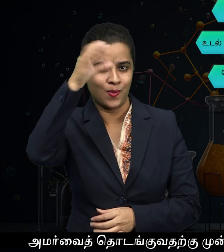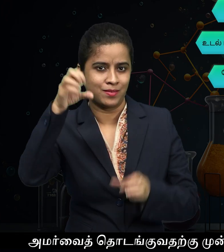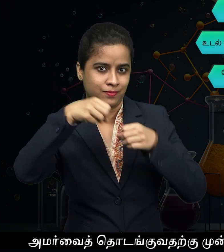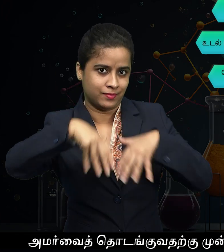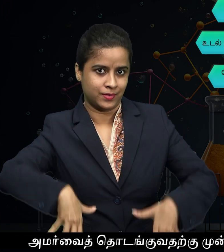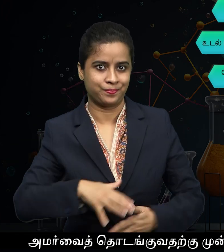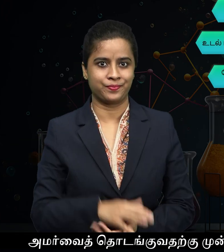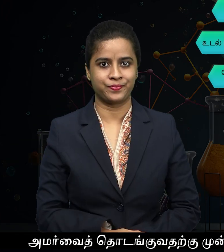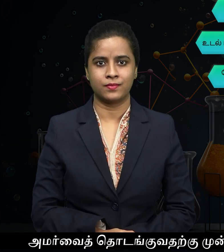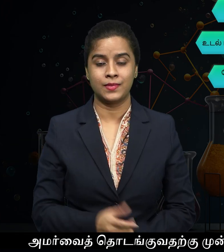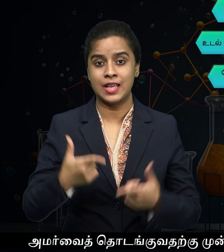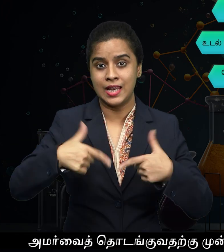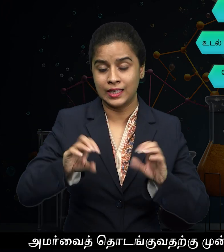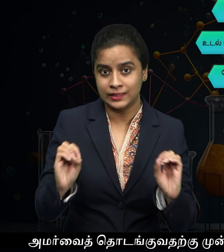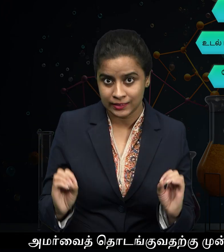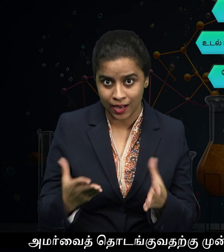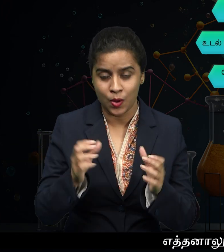இந்த கருத்து வரைபடத்தை பார்ப்போம்.